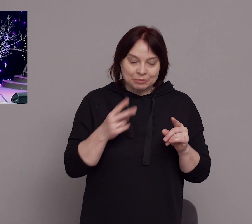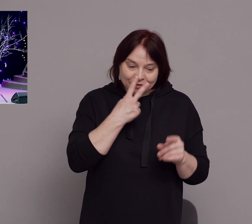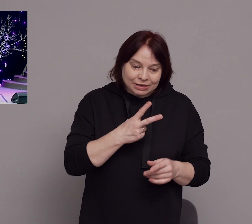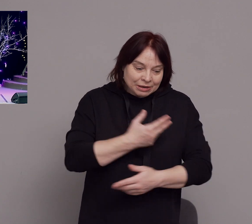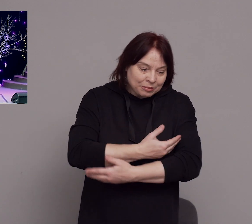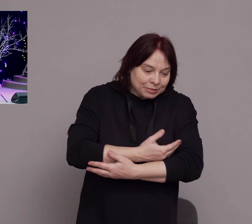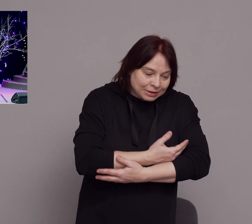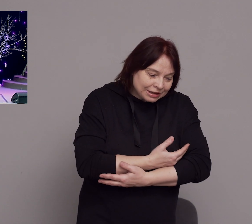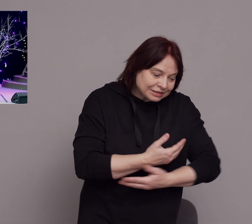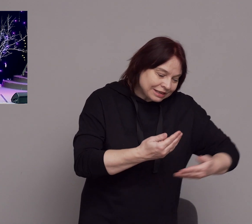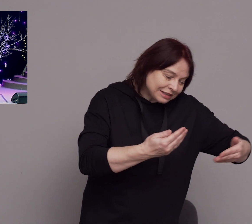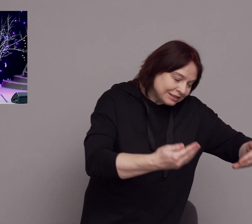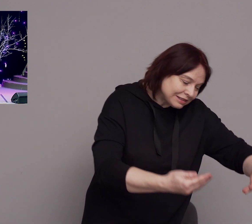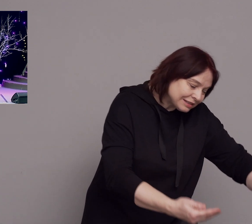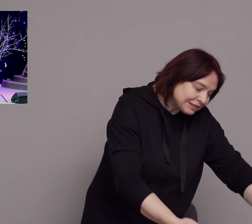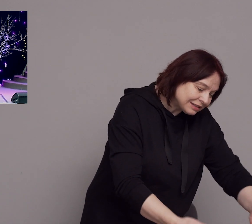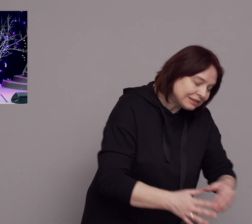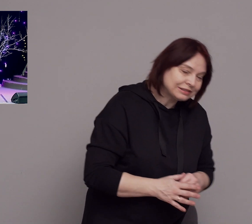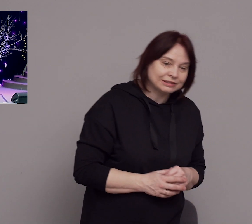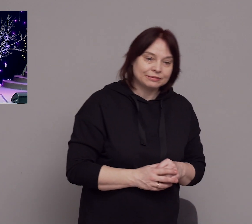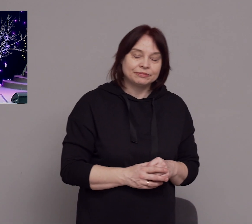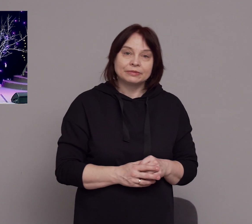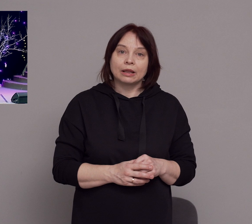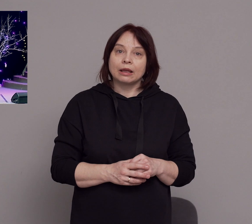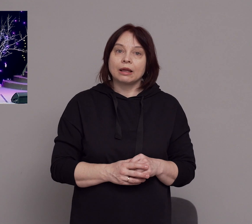лежит. Родился младенец. Но когда